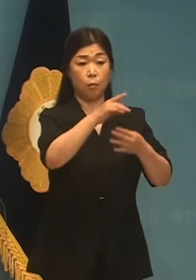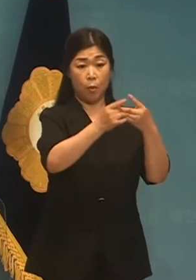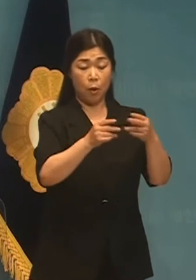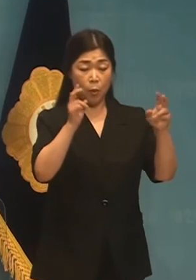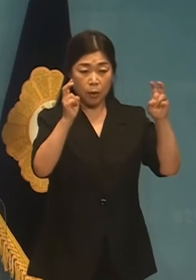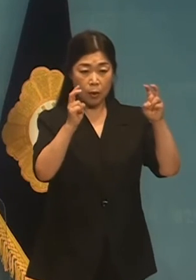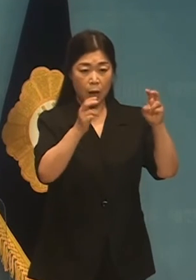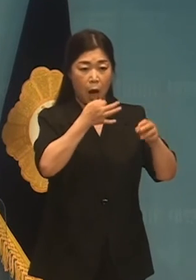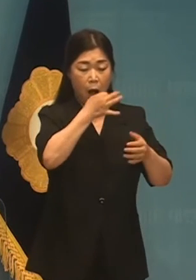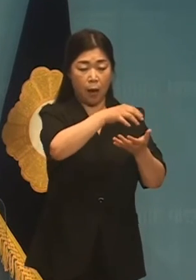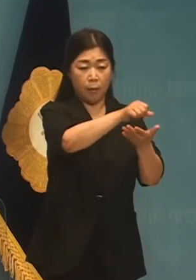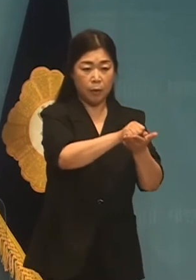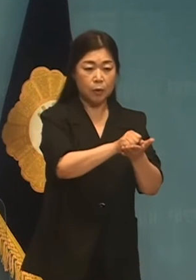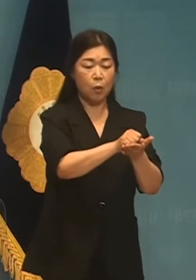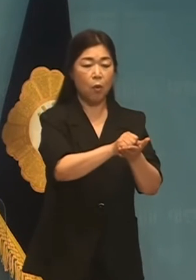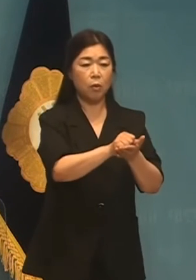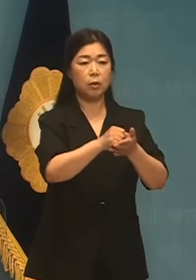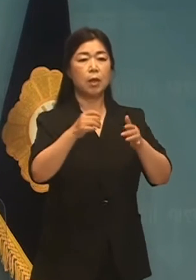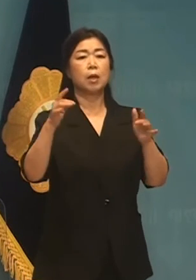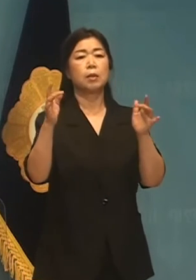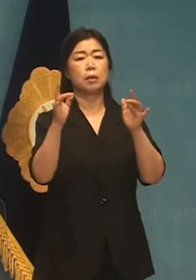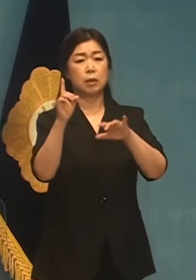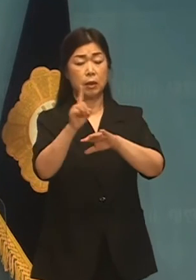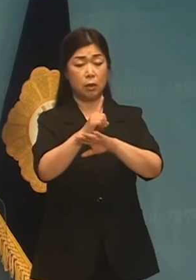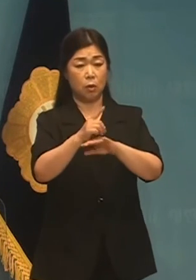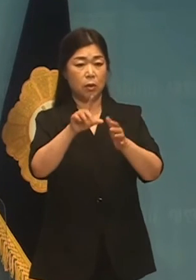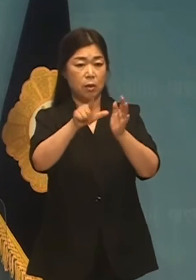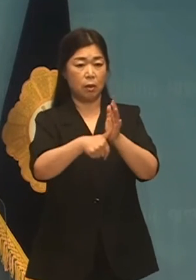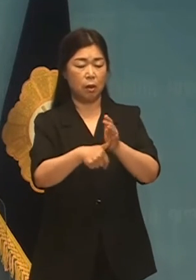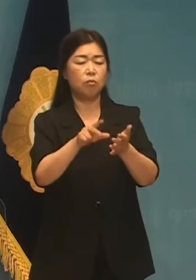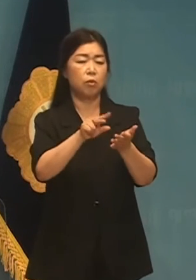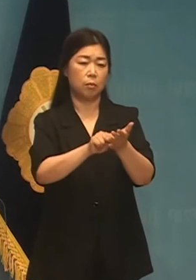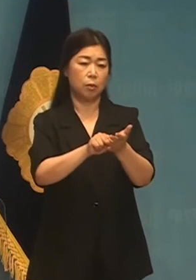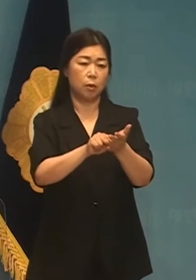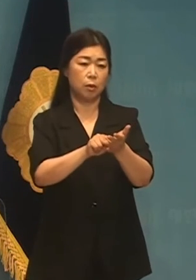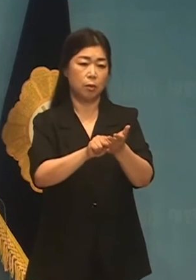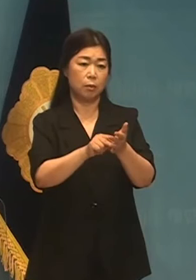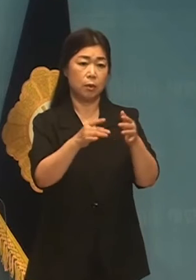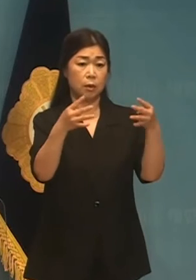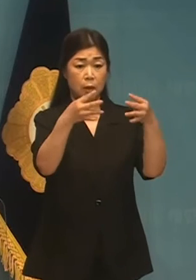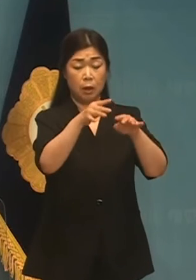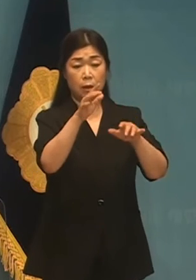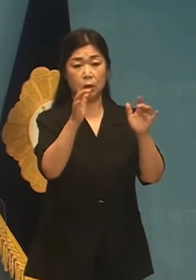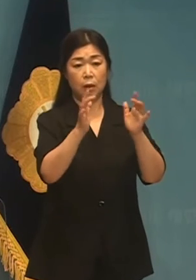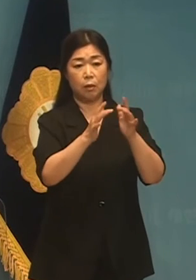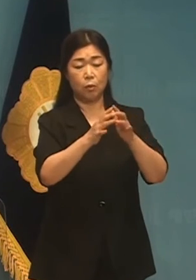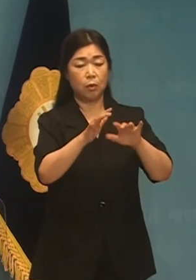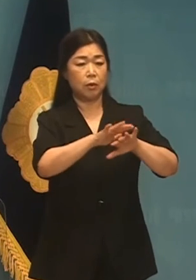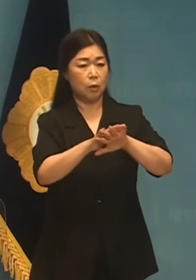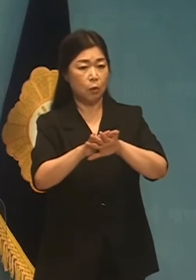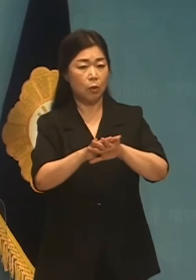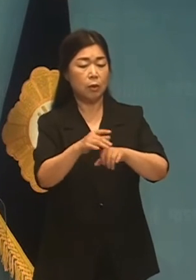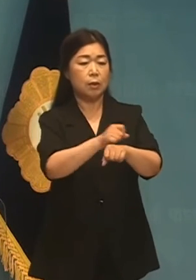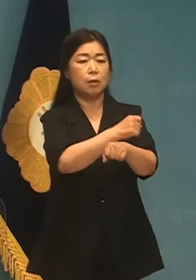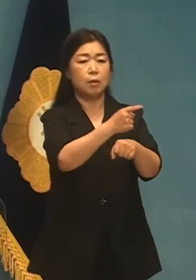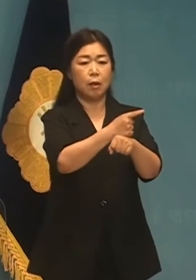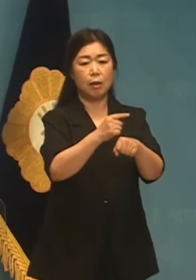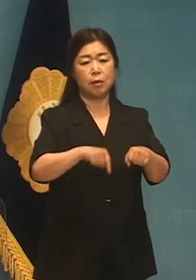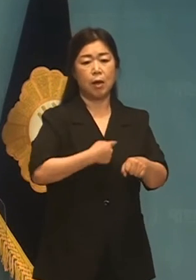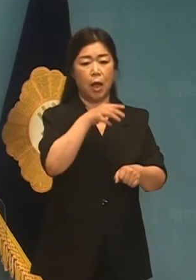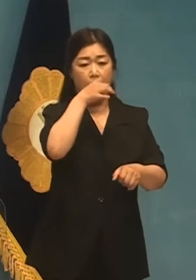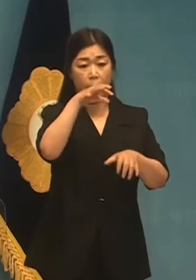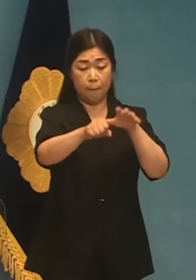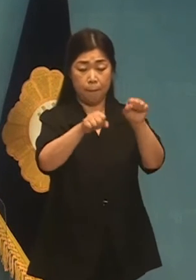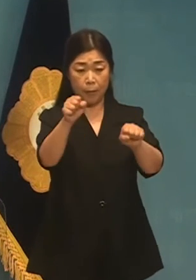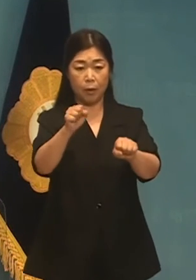기업의 독과점도 디지털 시대의 과제가 됩니다. 플랫폼 기업은 네트워크의 특성상 자연 독점 성격을